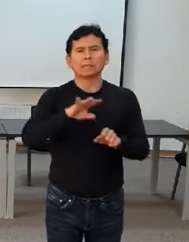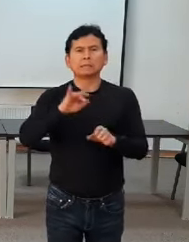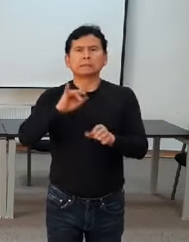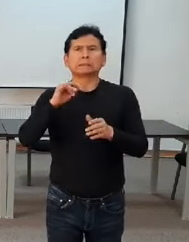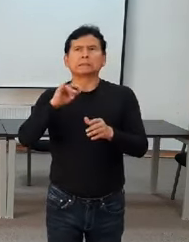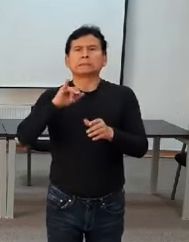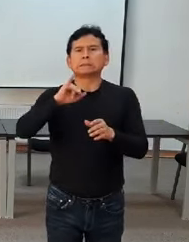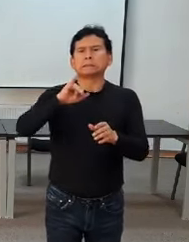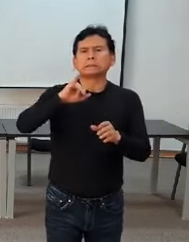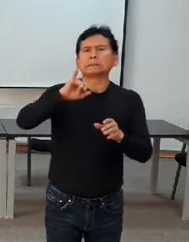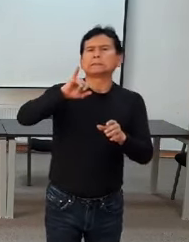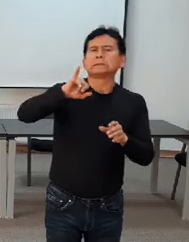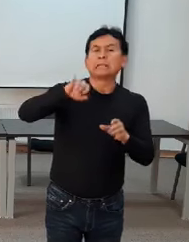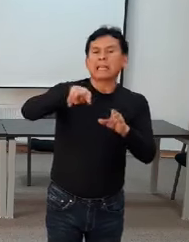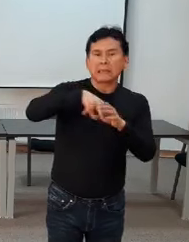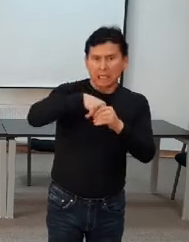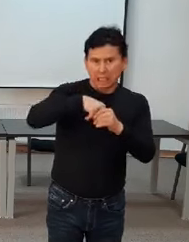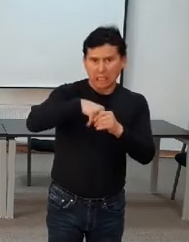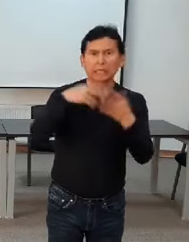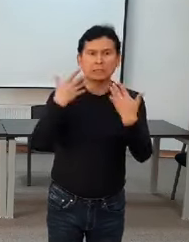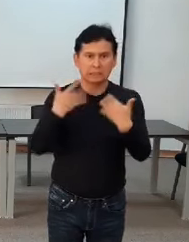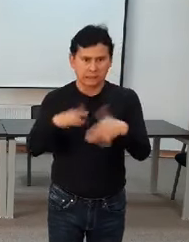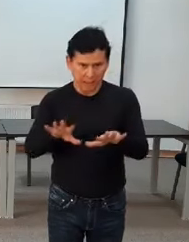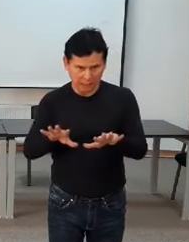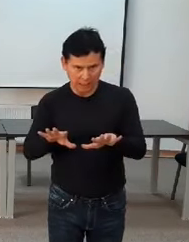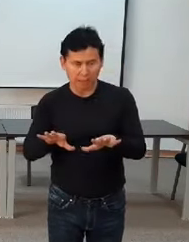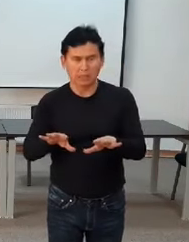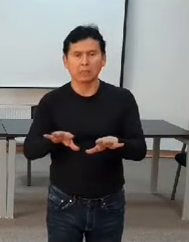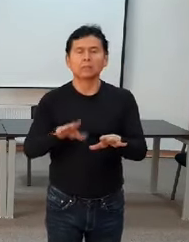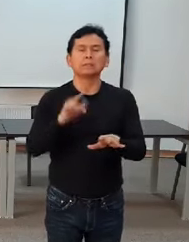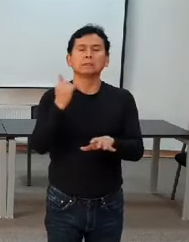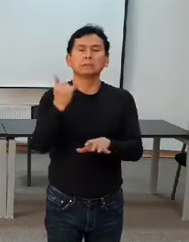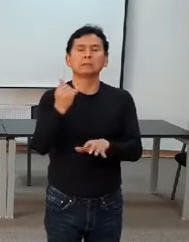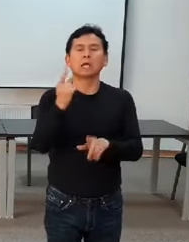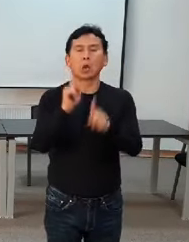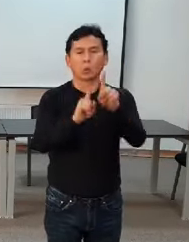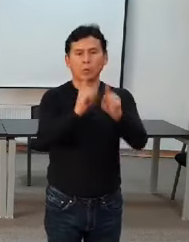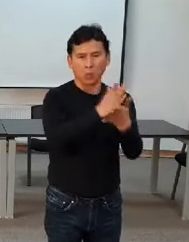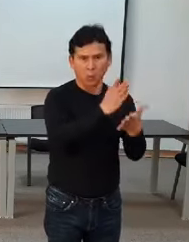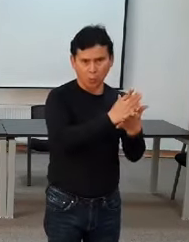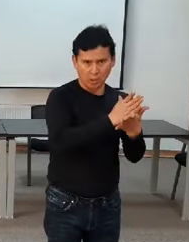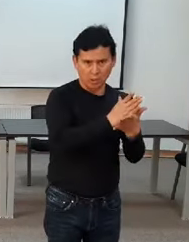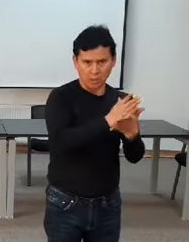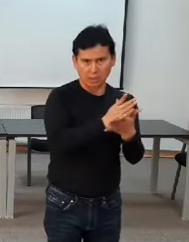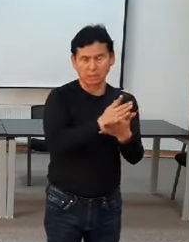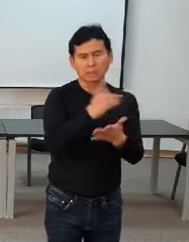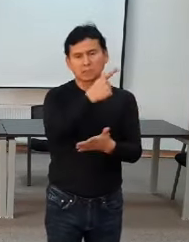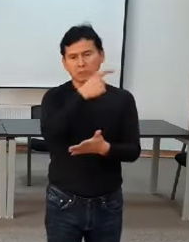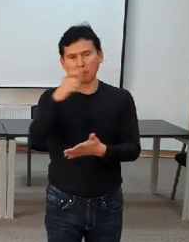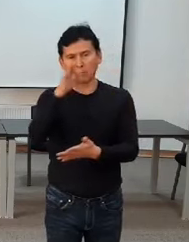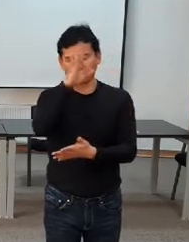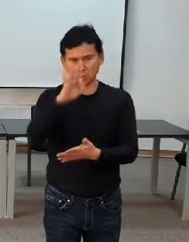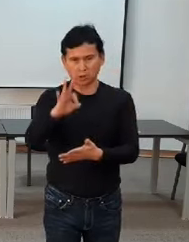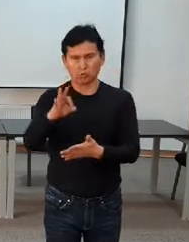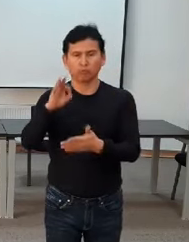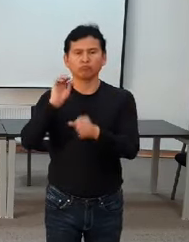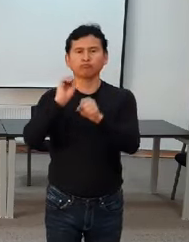en algunas escuelas municipales, en algunas, y el 100% ya se entregó